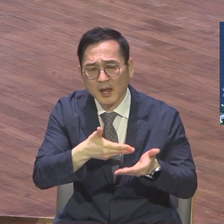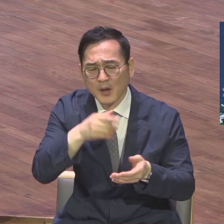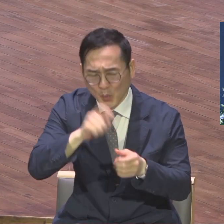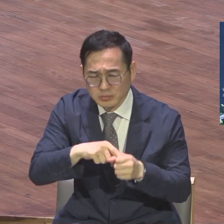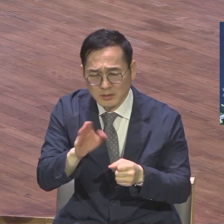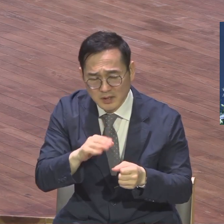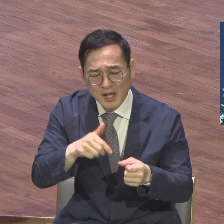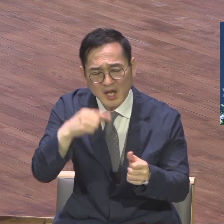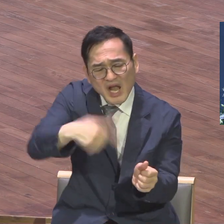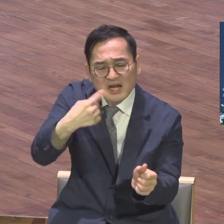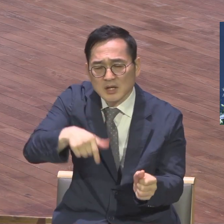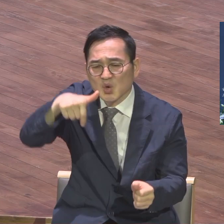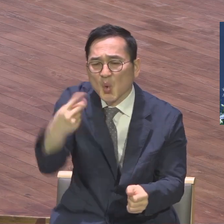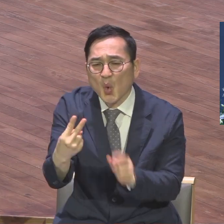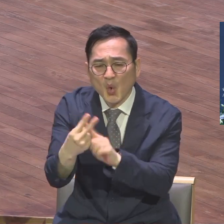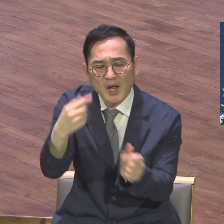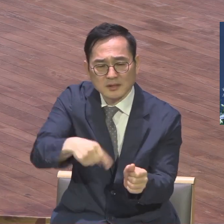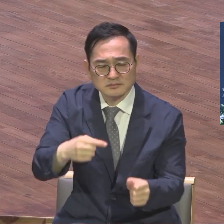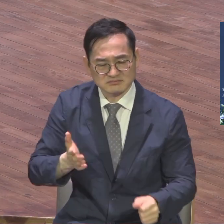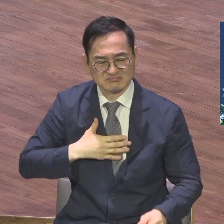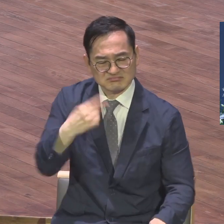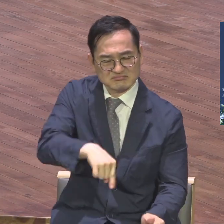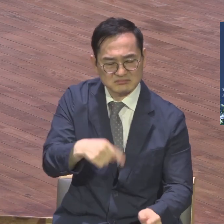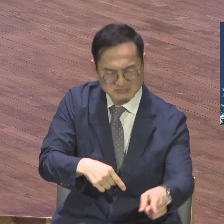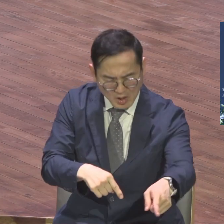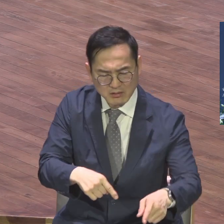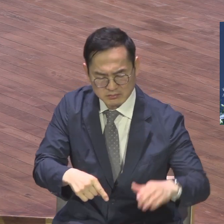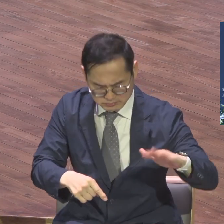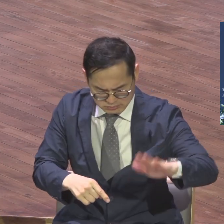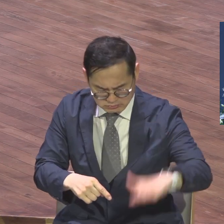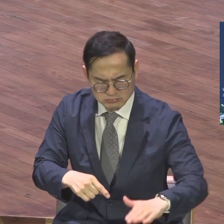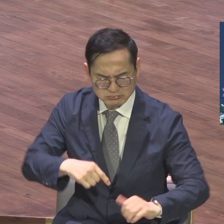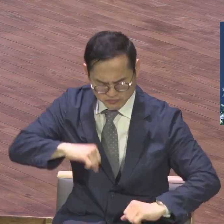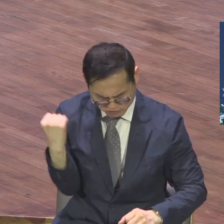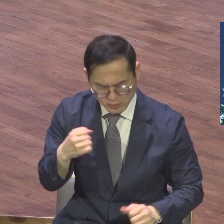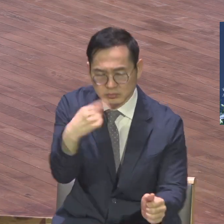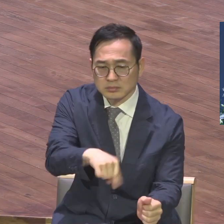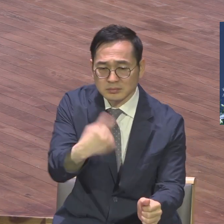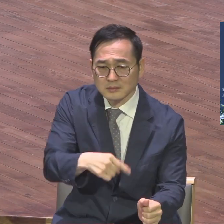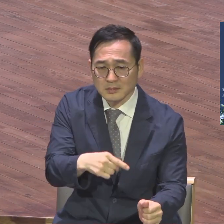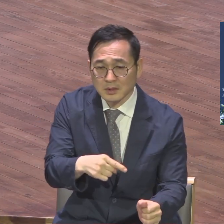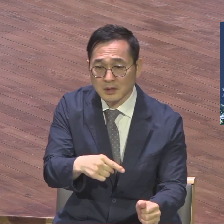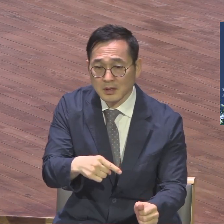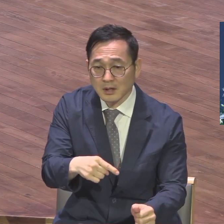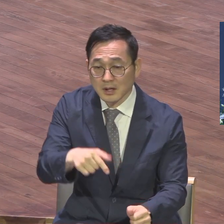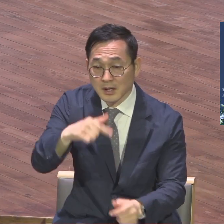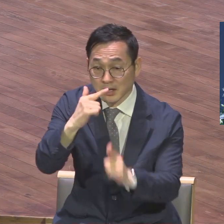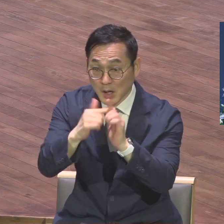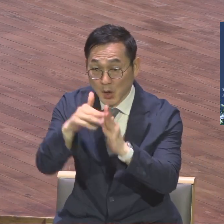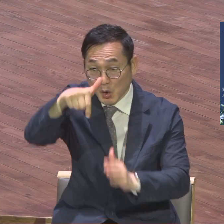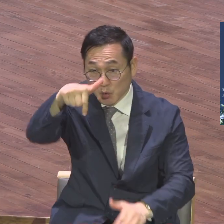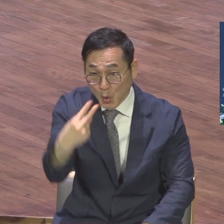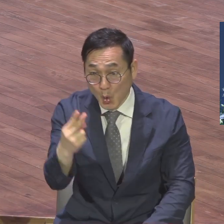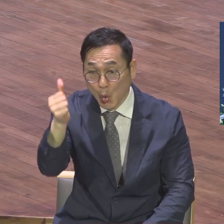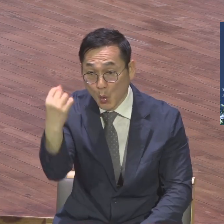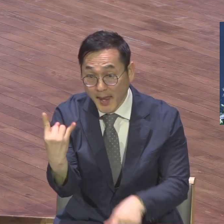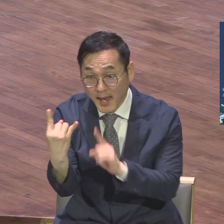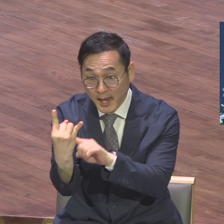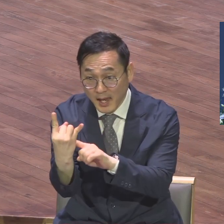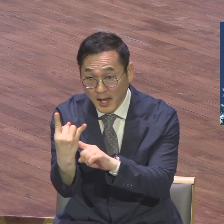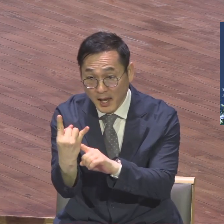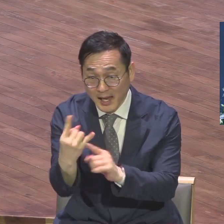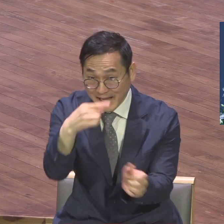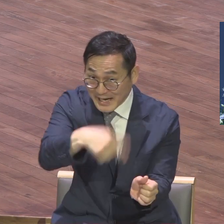했어요. 외국인인데 말이에요. 그 말 되는 소리죠. 교회는요, 주님과